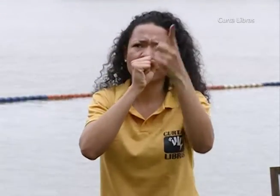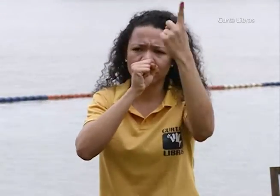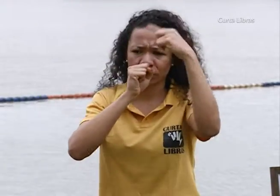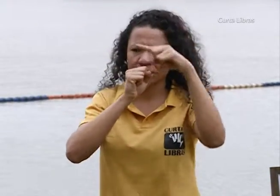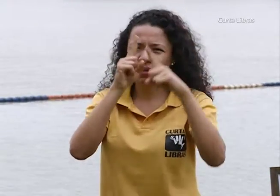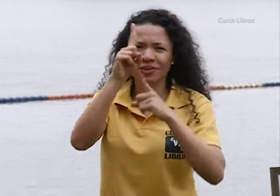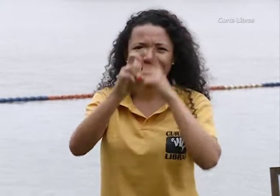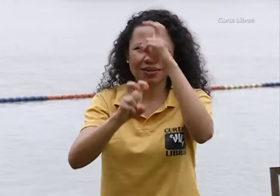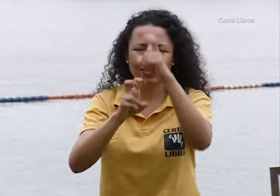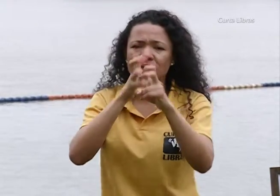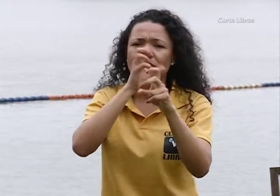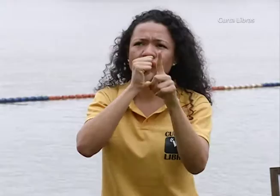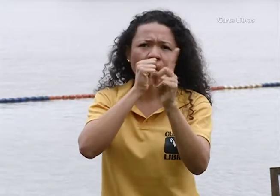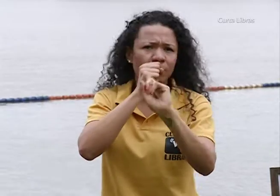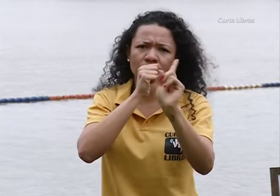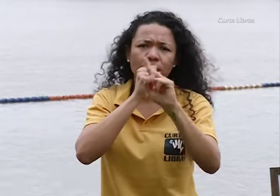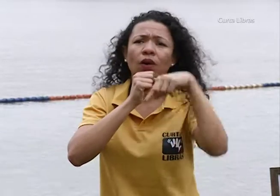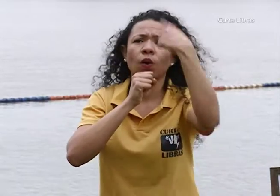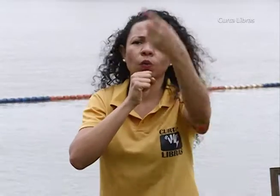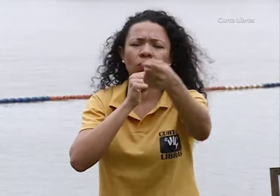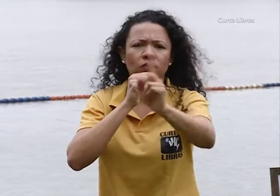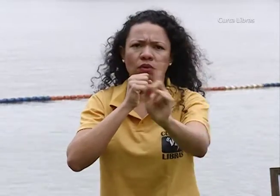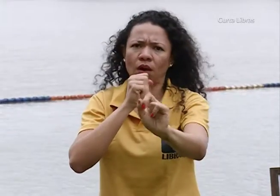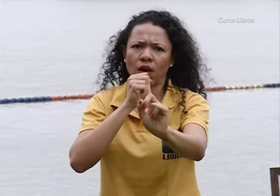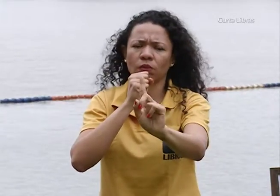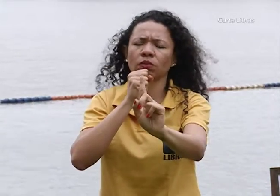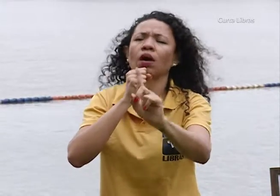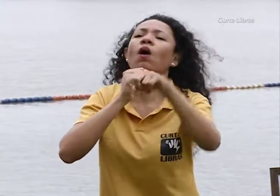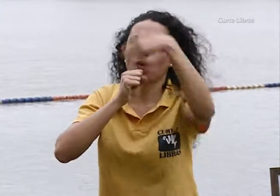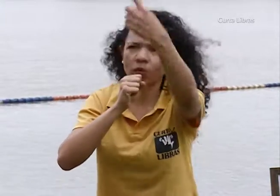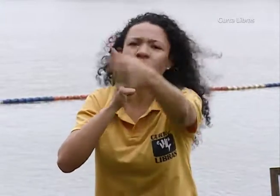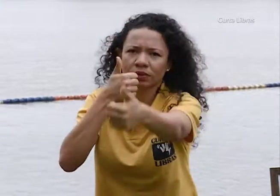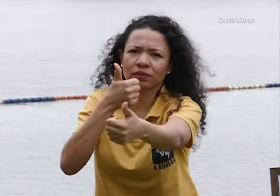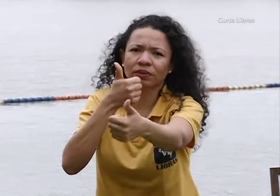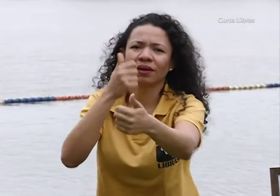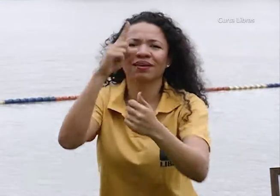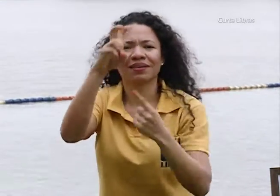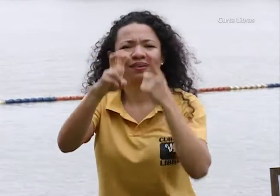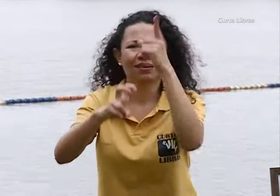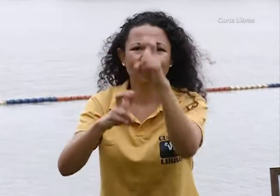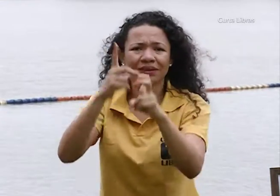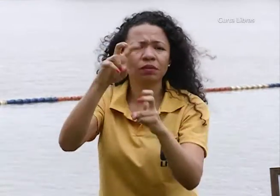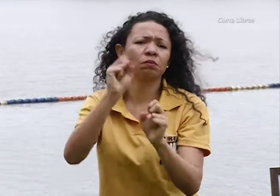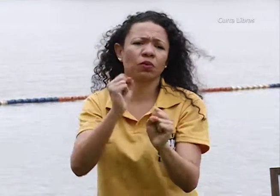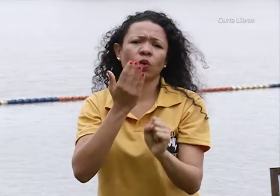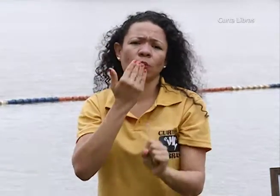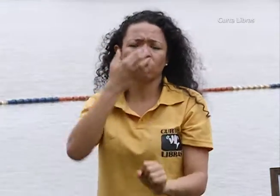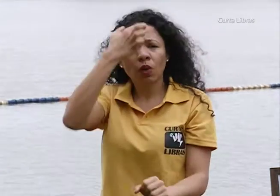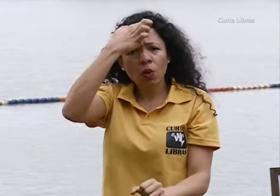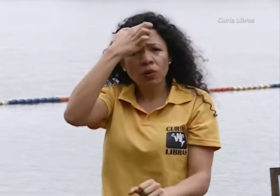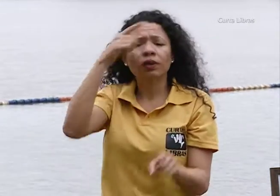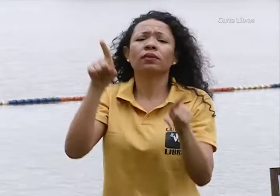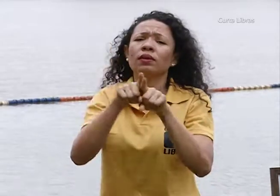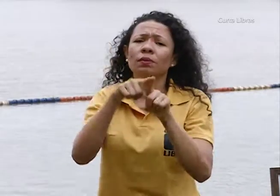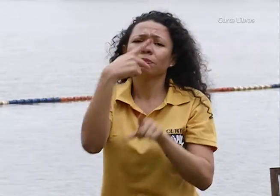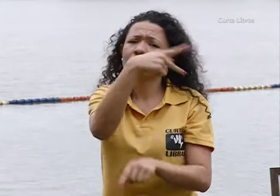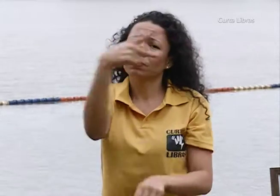por mês ou 2 vezes por mês. De 15 em 15 dias, como você preferir ou se responsabilizar para fazer